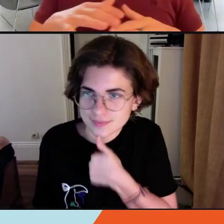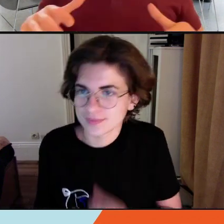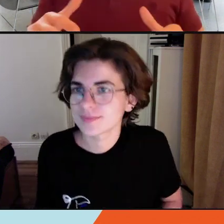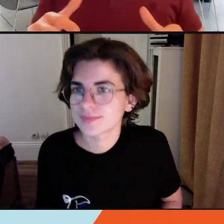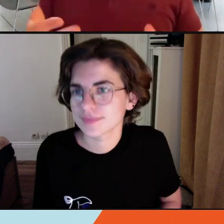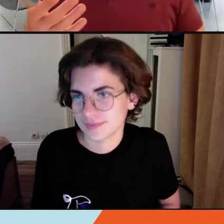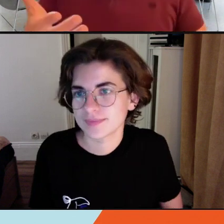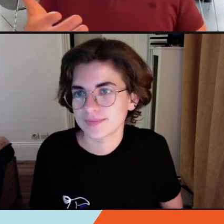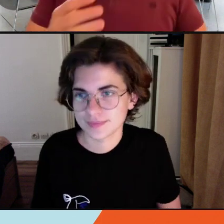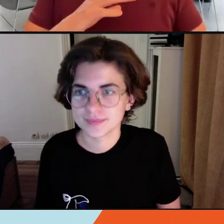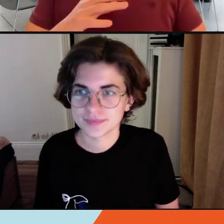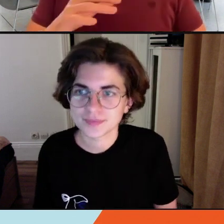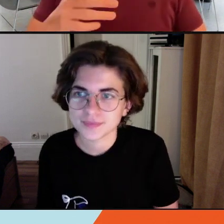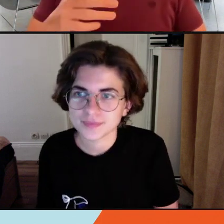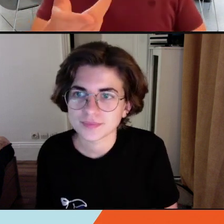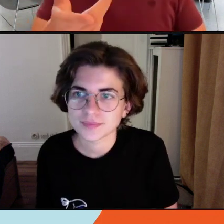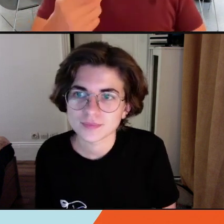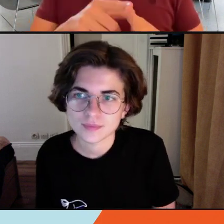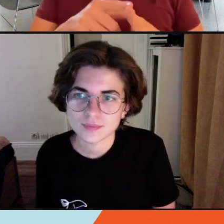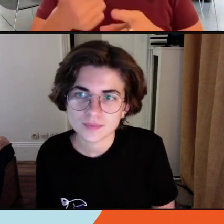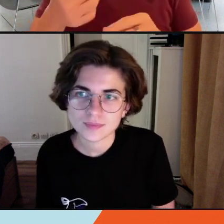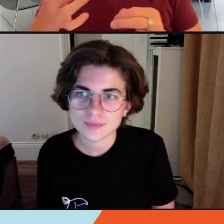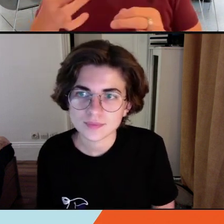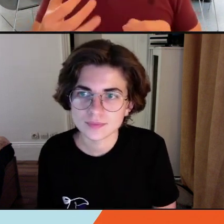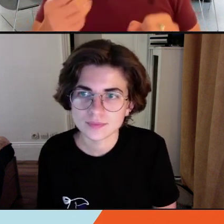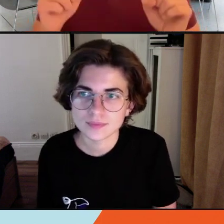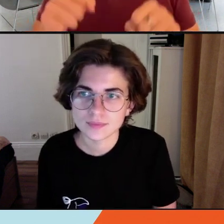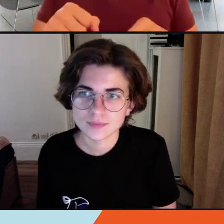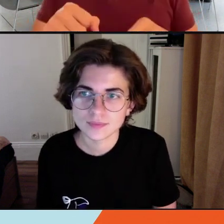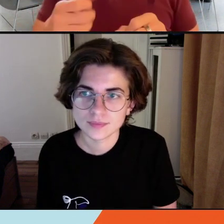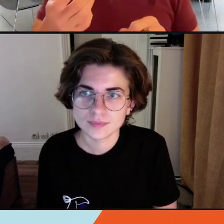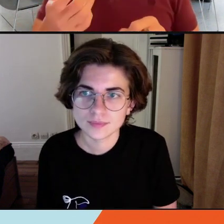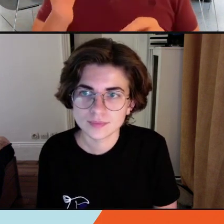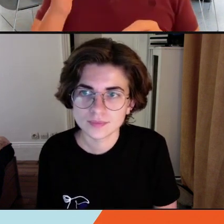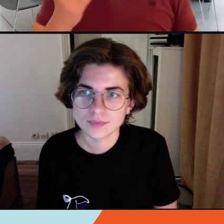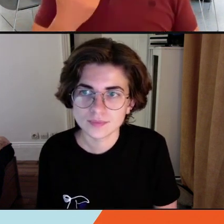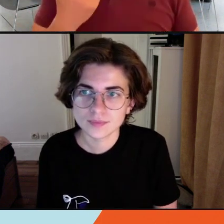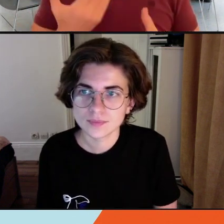solution. Il y a aussi une situation, c'est que c'est possible que le son